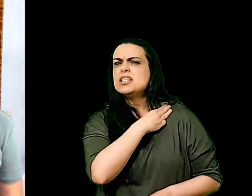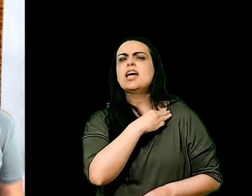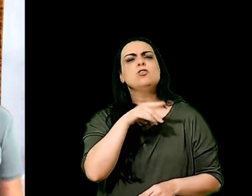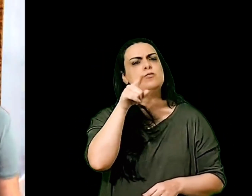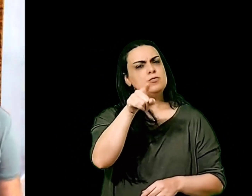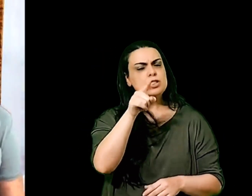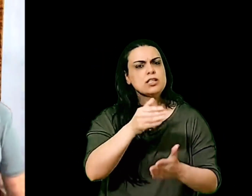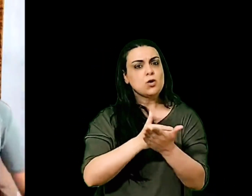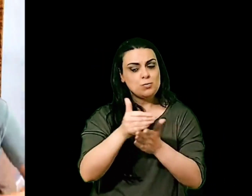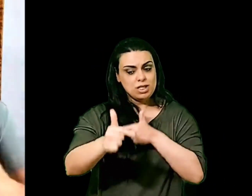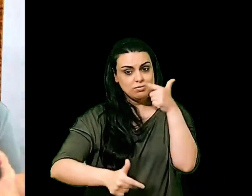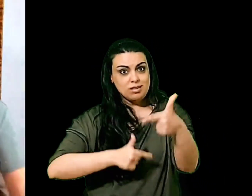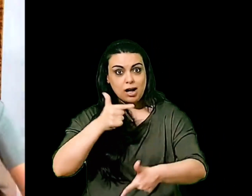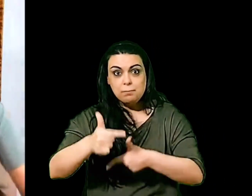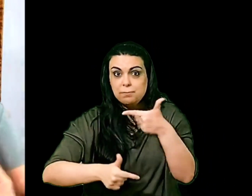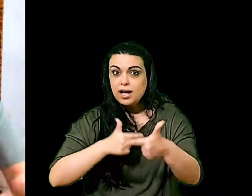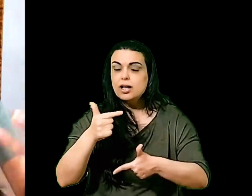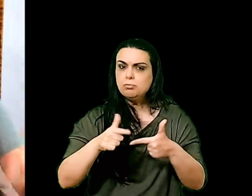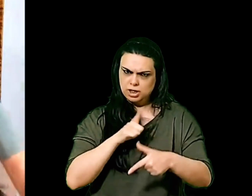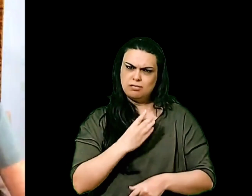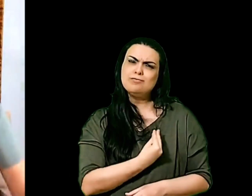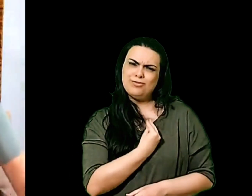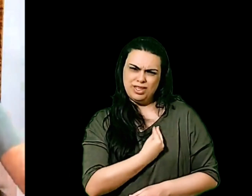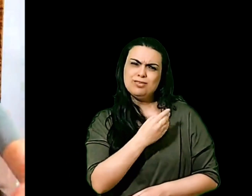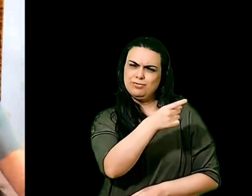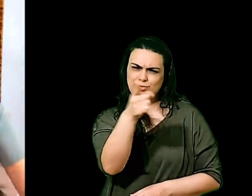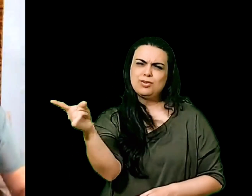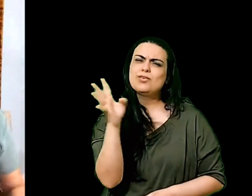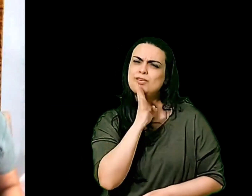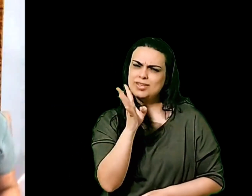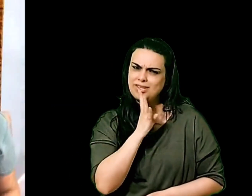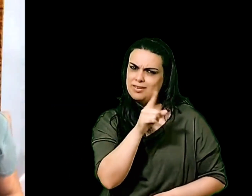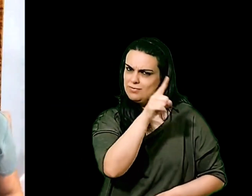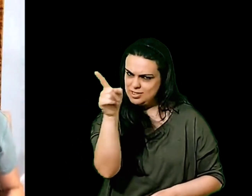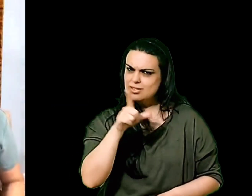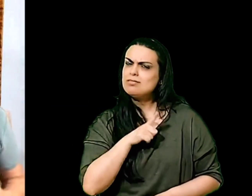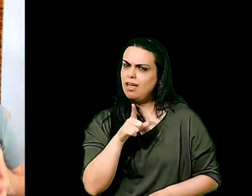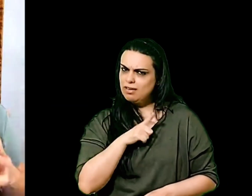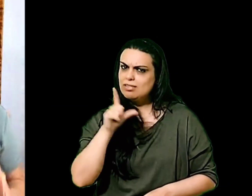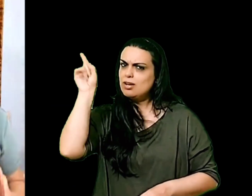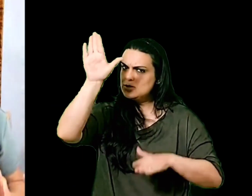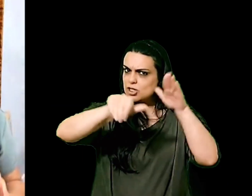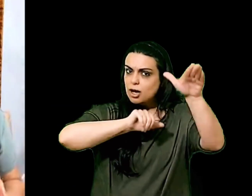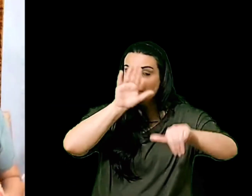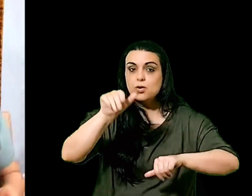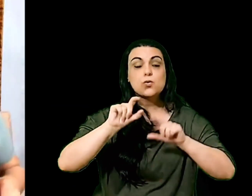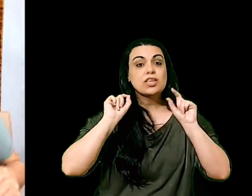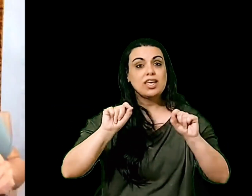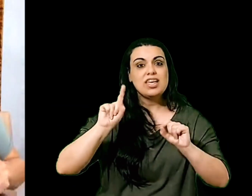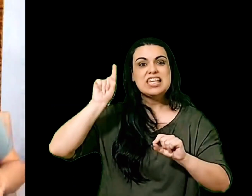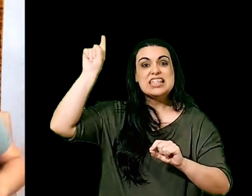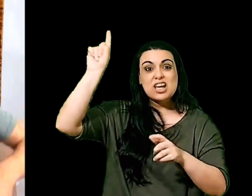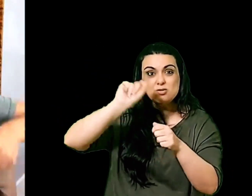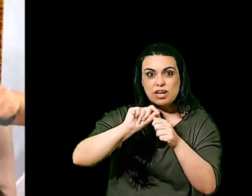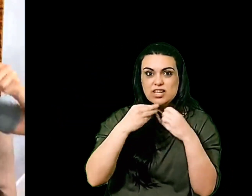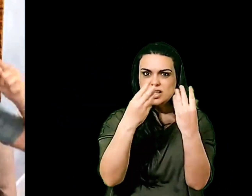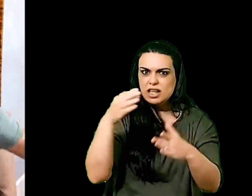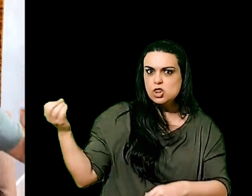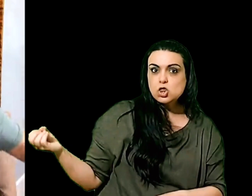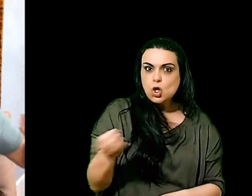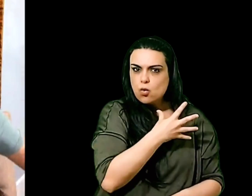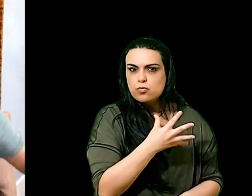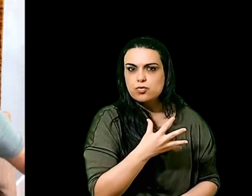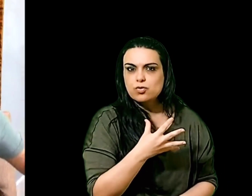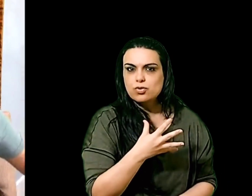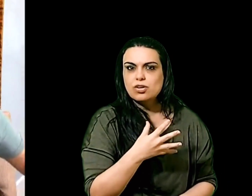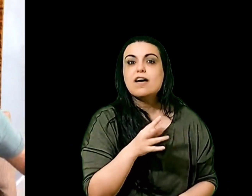ministério. Fala para quem está começando a desenvolver. E eu sei que eu estou falando com essa gente porque estão aqui agora. Fala para eles que aquilo que eu